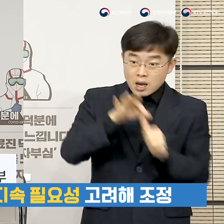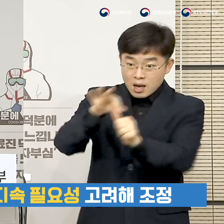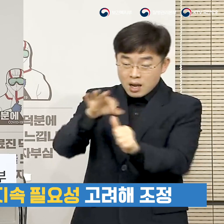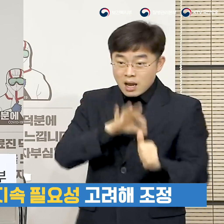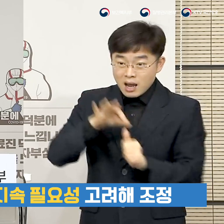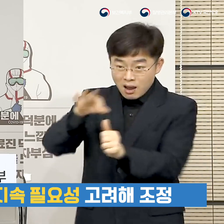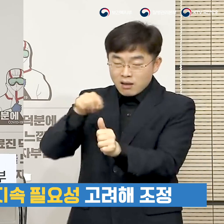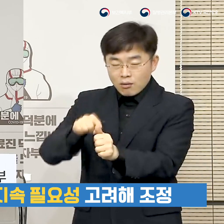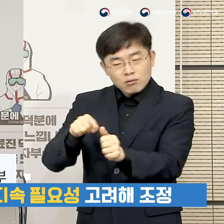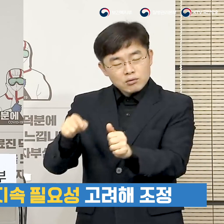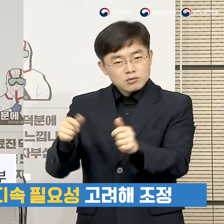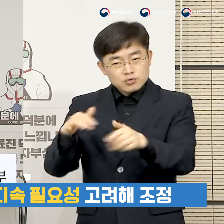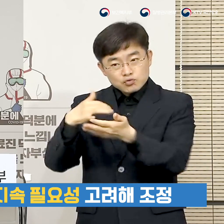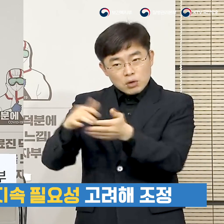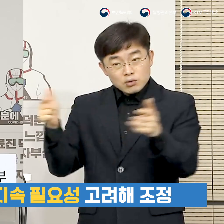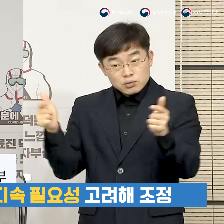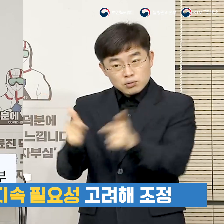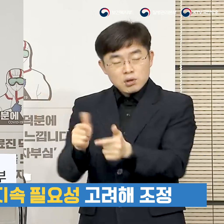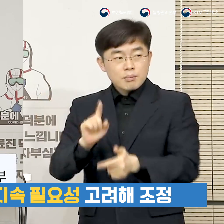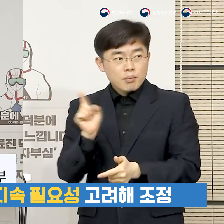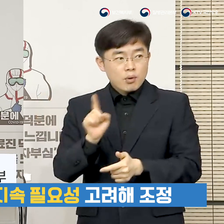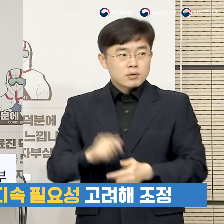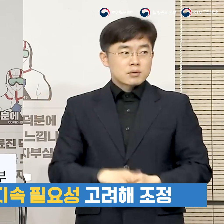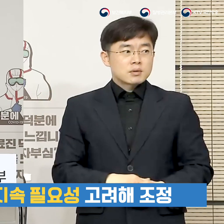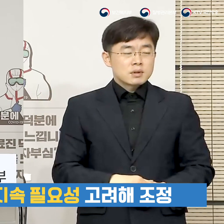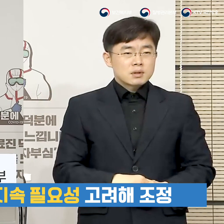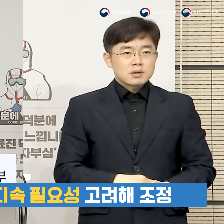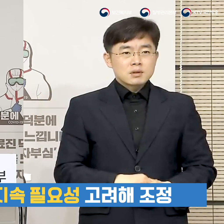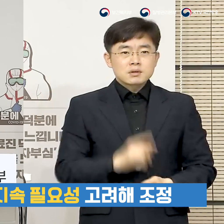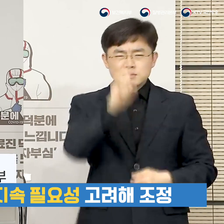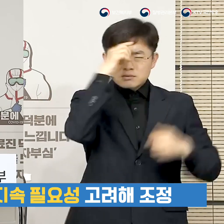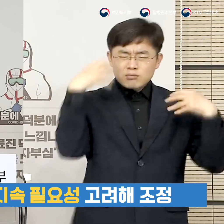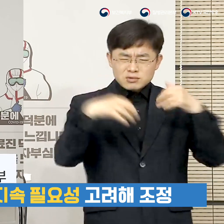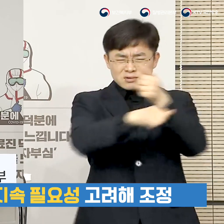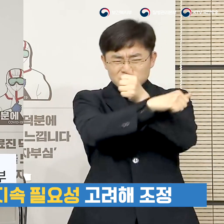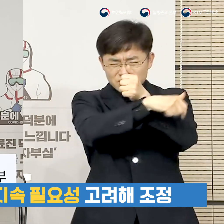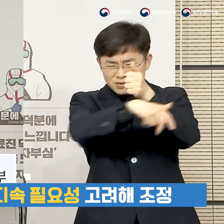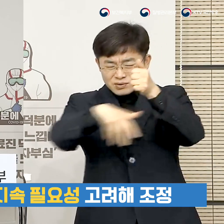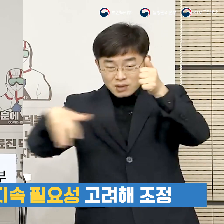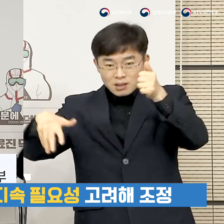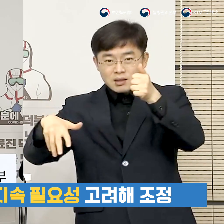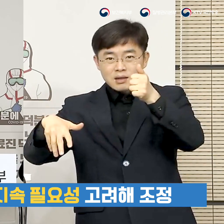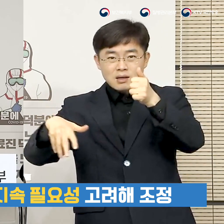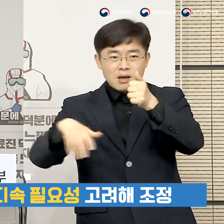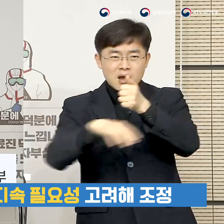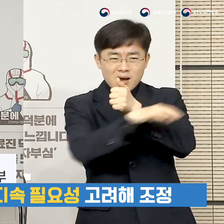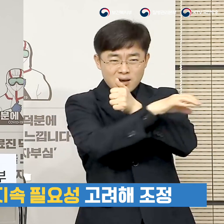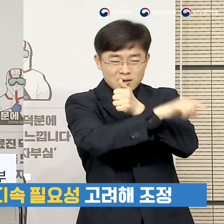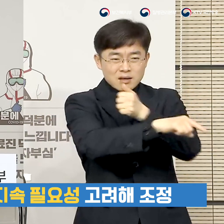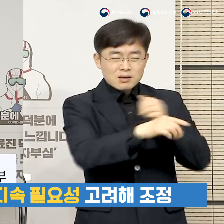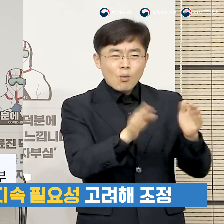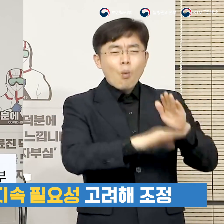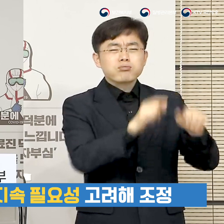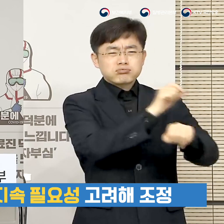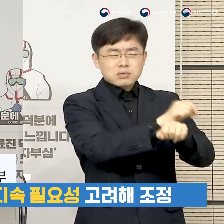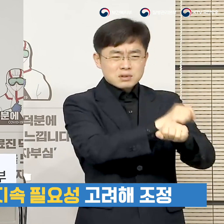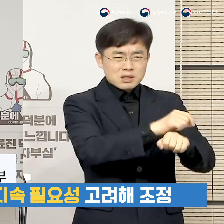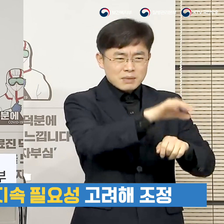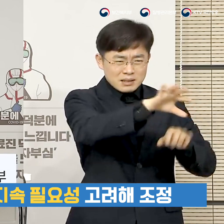네, 다른 부처들을 포함해서 여러 부처가 중대본의 업무에 많이